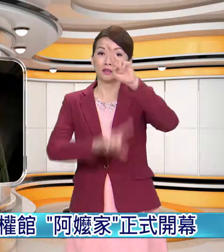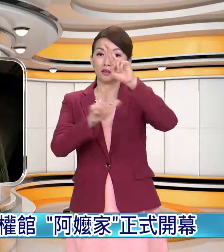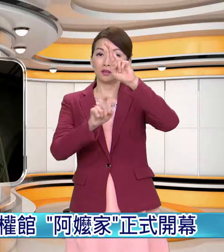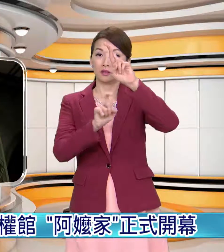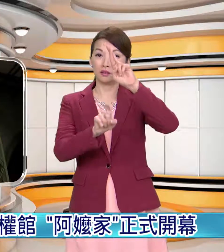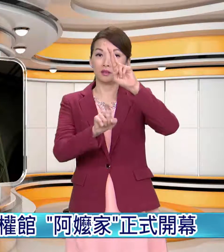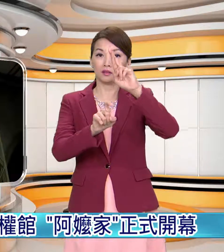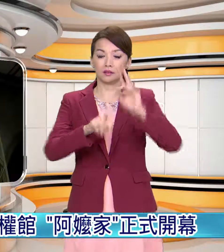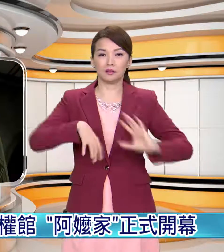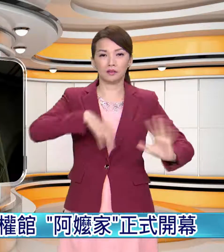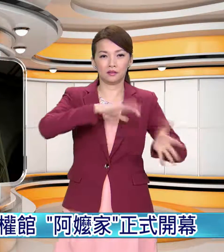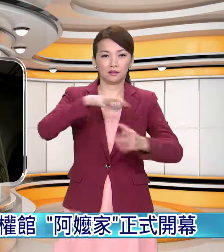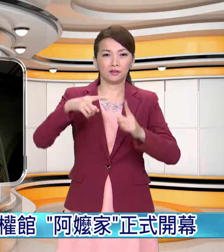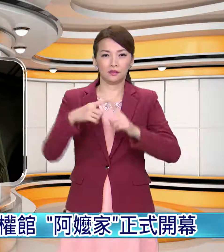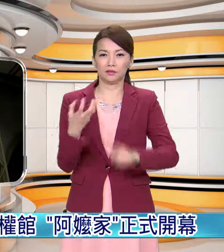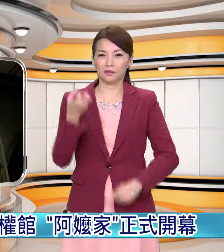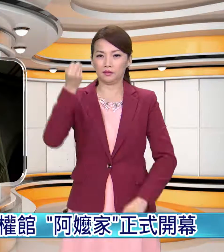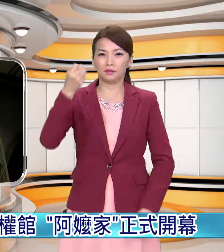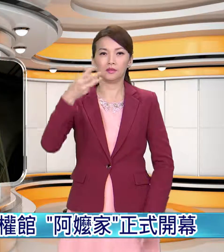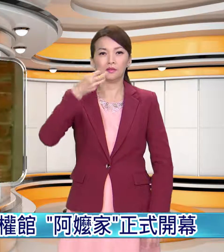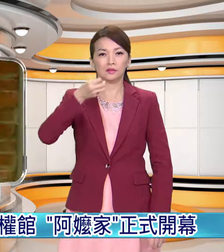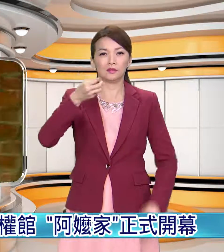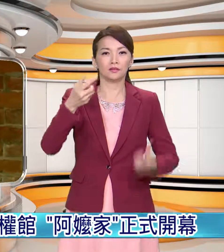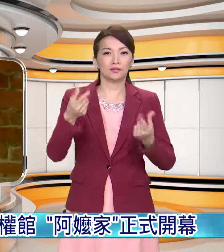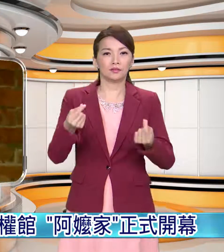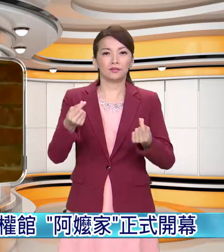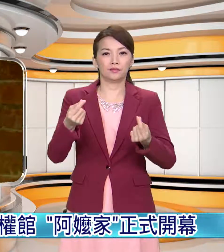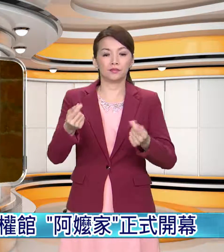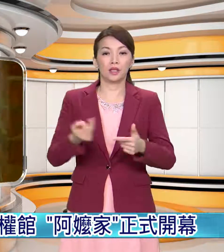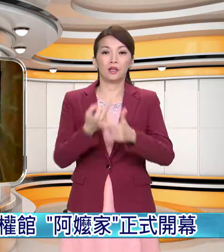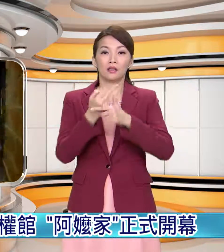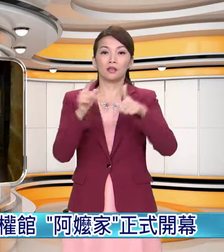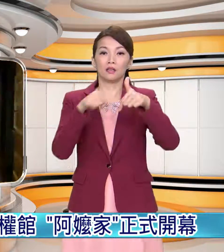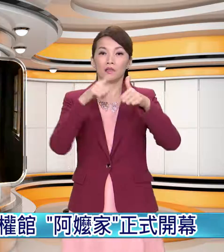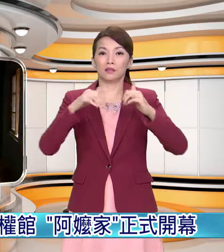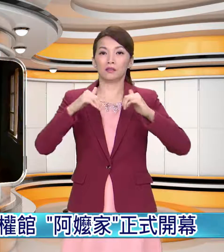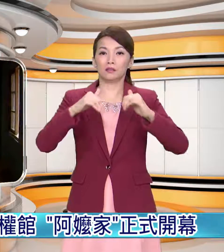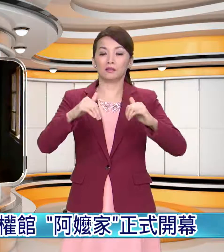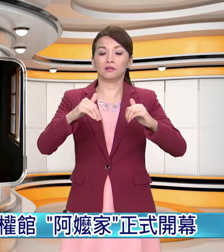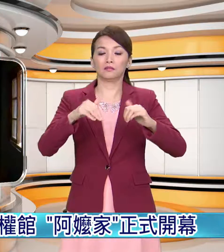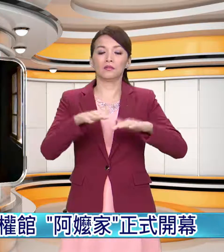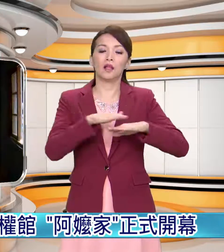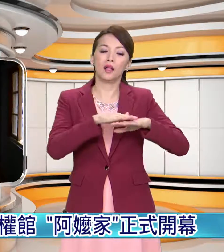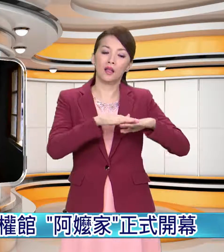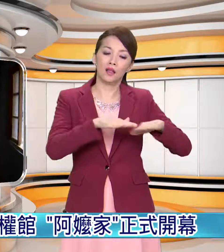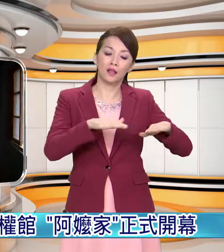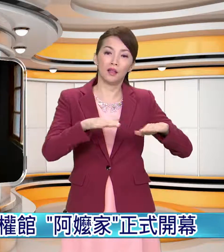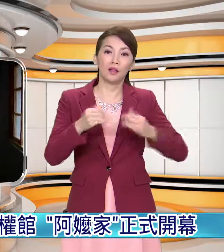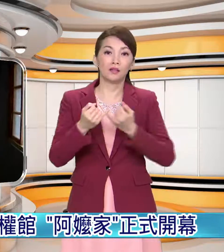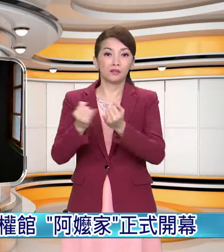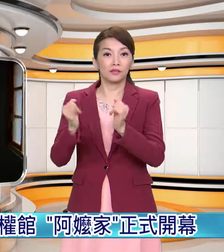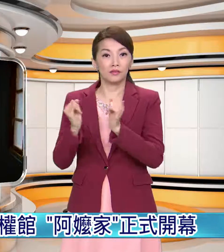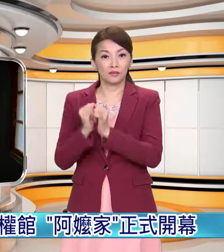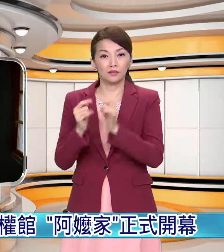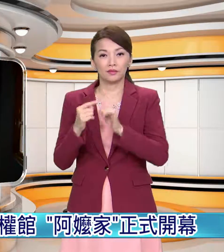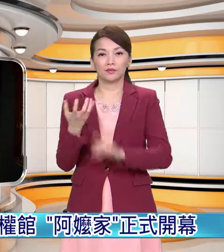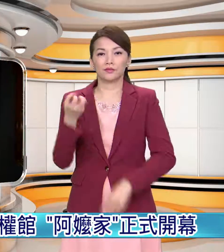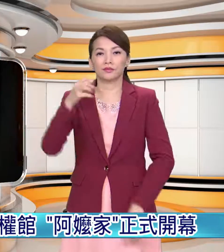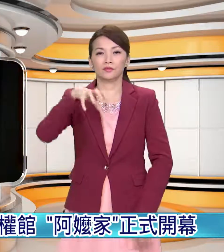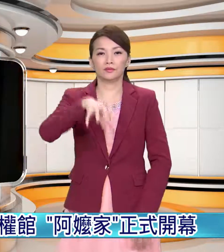12月10号是世界人权日，位在迪化街的和平与女性人权馆